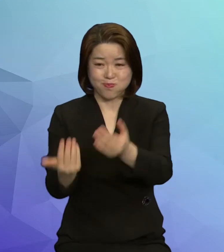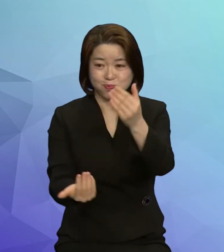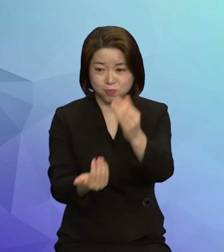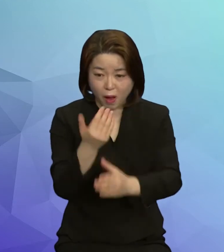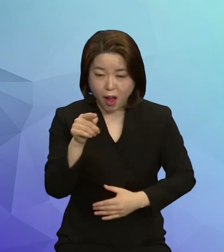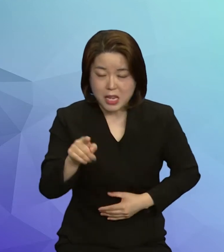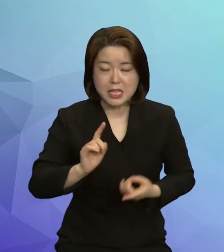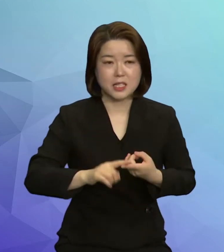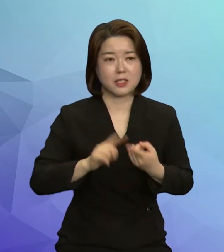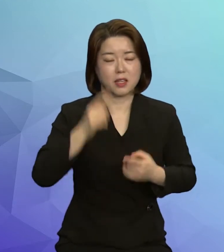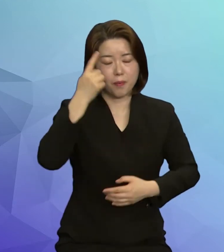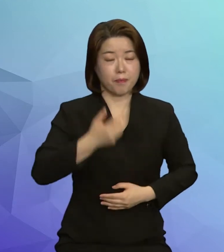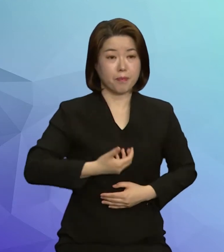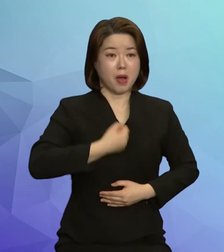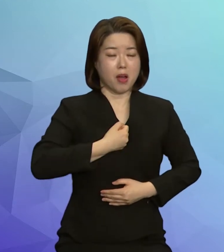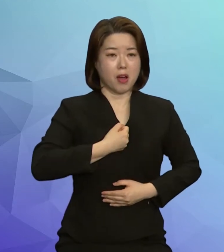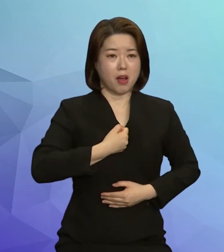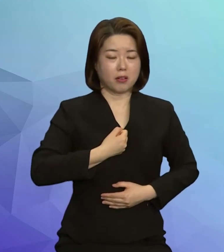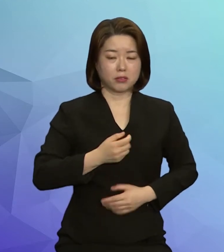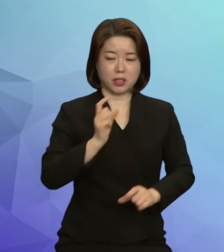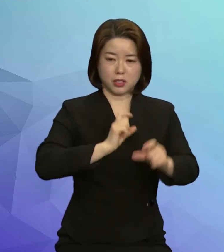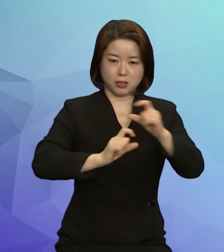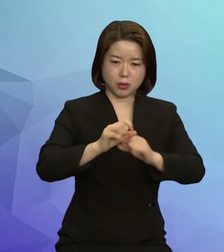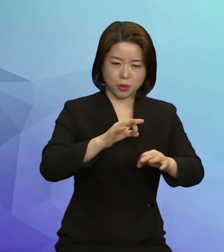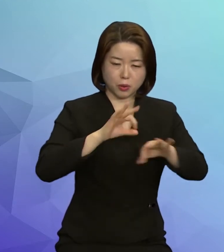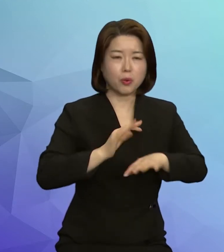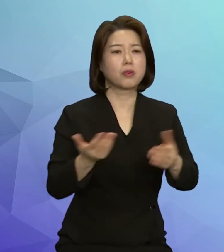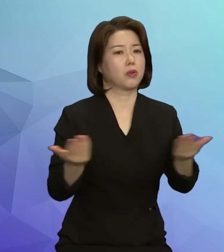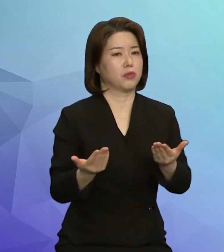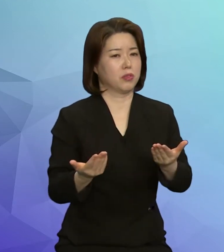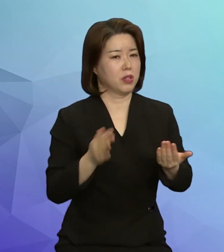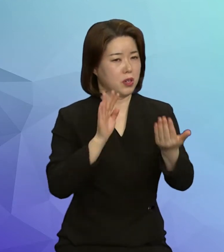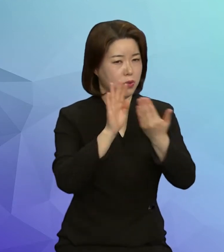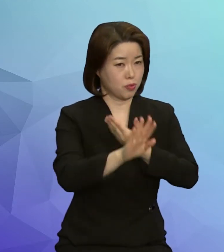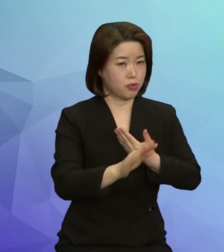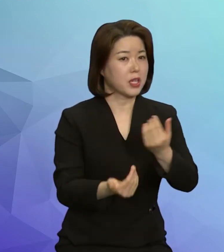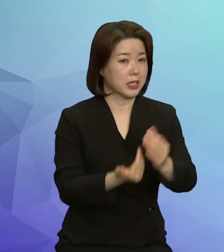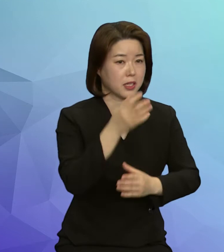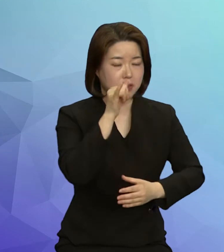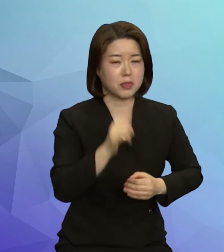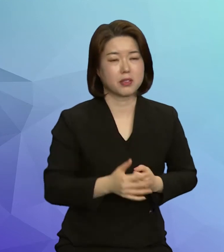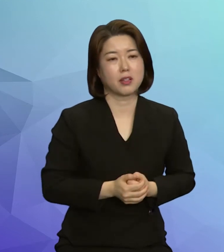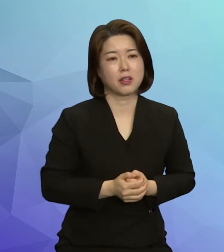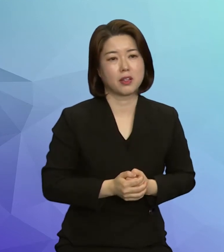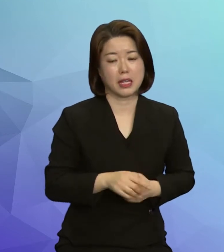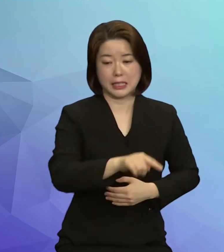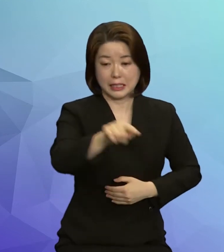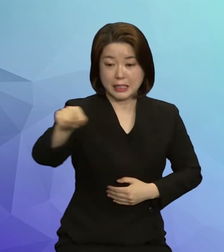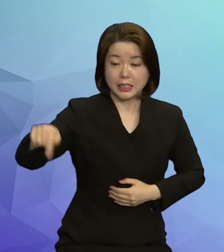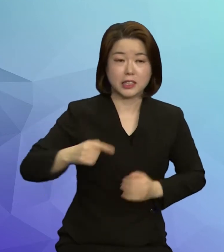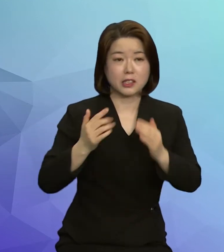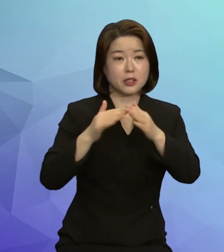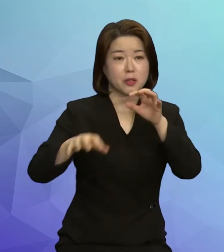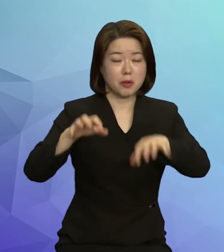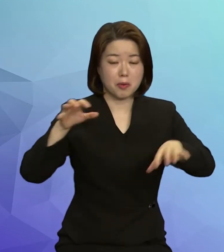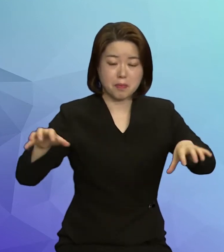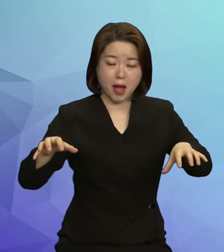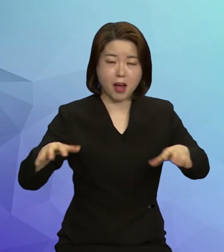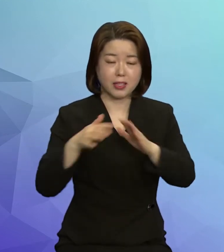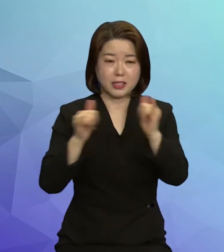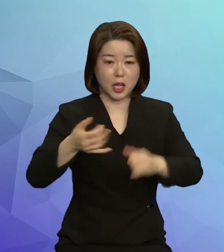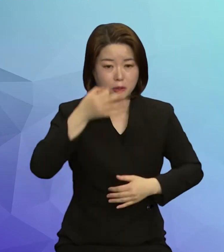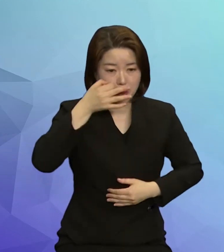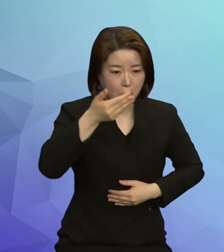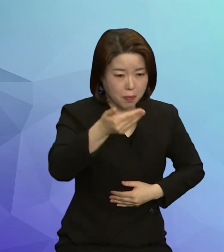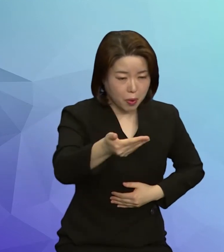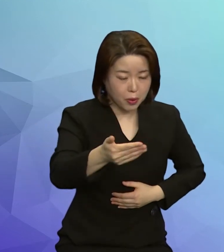사건이 일어났다는 것 자체가 충격이긴 했지만 더 놀라운 일이 있었습니다. 그 뒤에 그 아미시 마을 사람들이